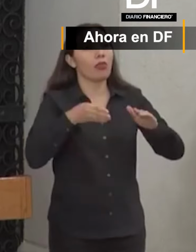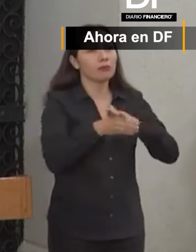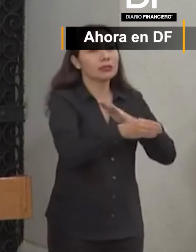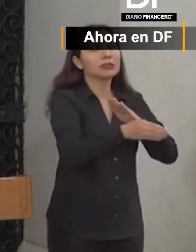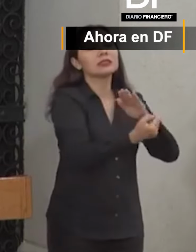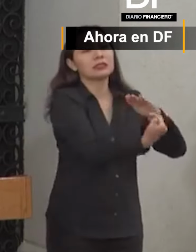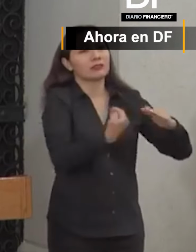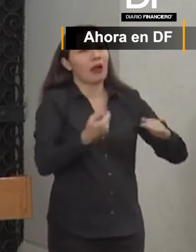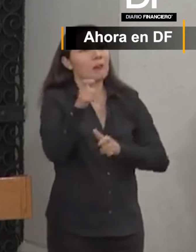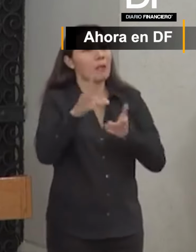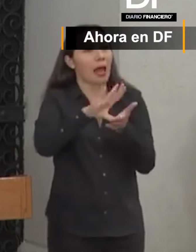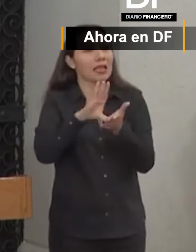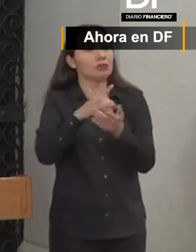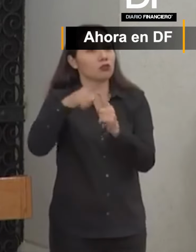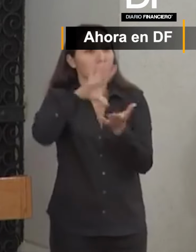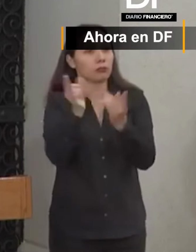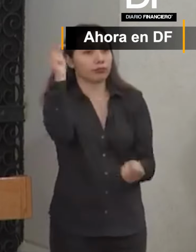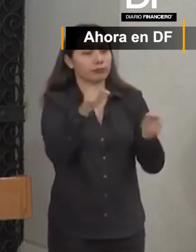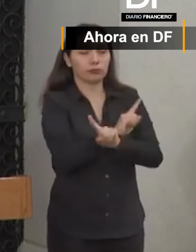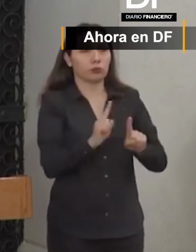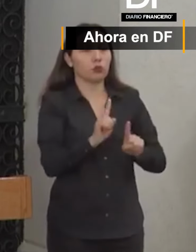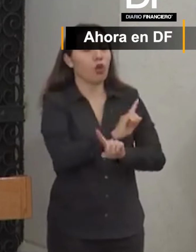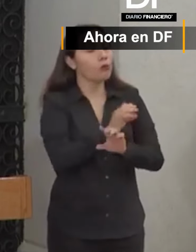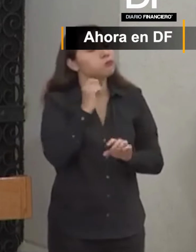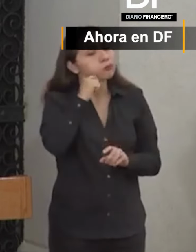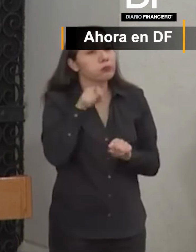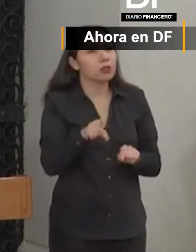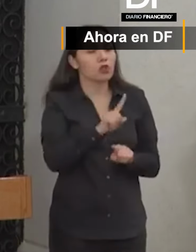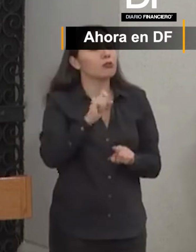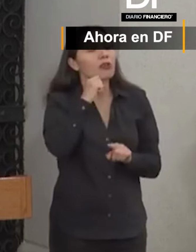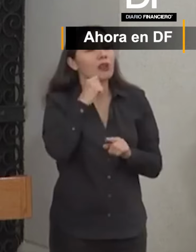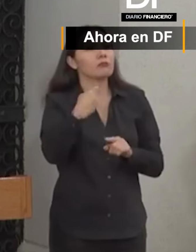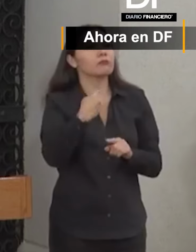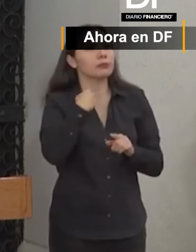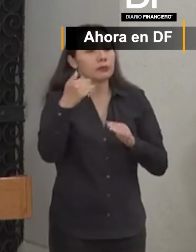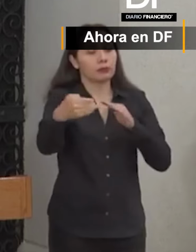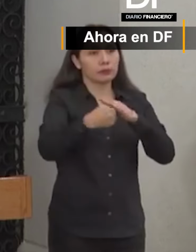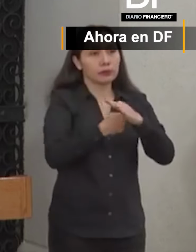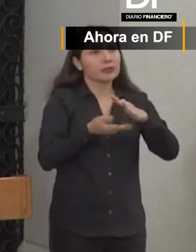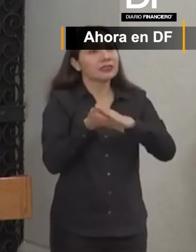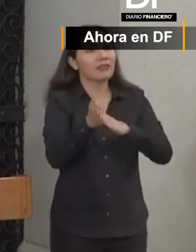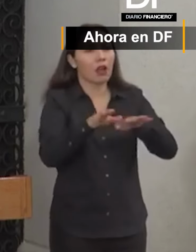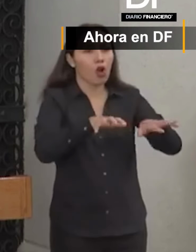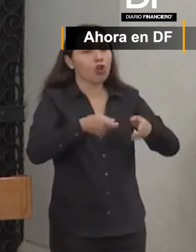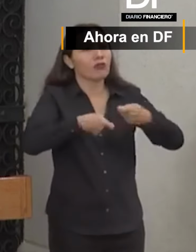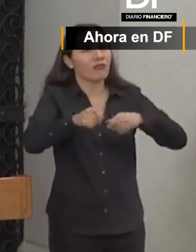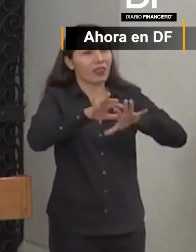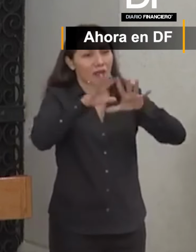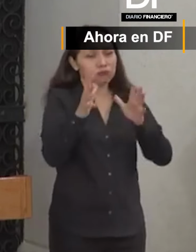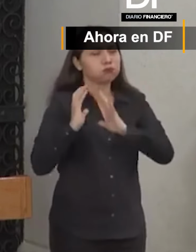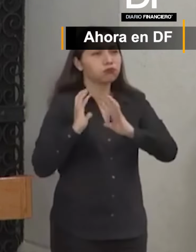personas extranjeras. Esto no afectará la entrada y salida de carga y del